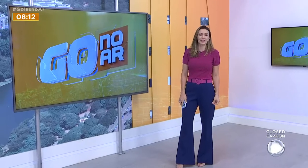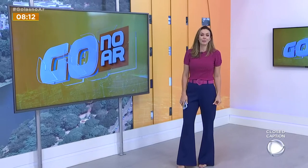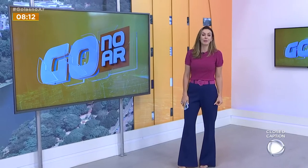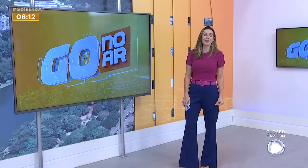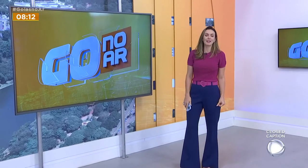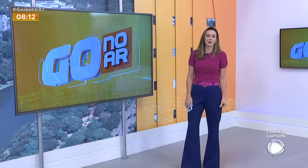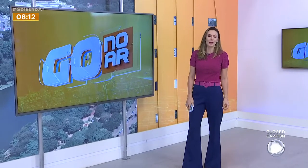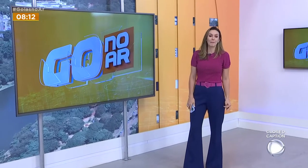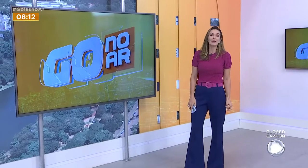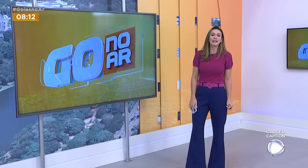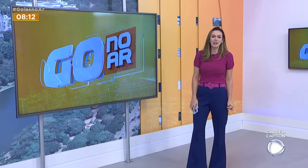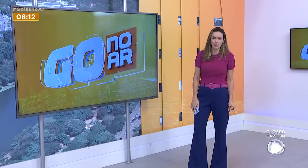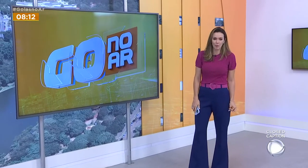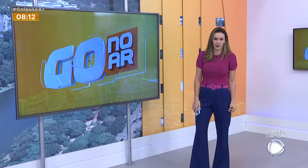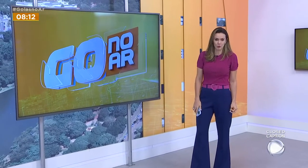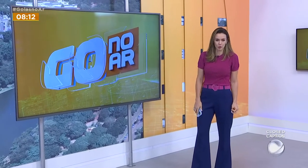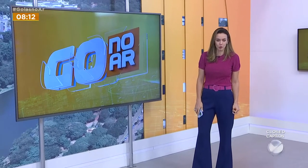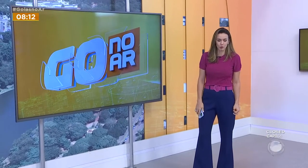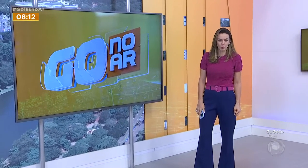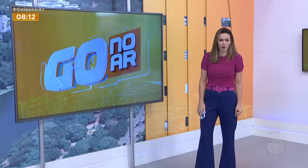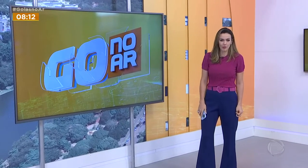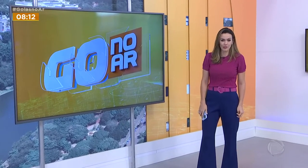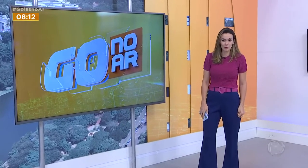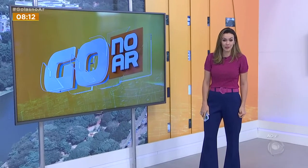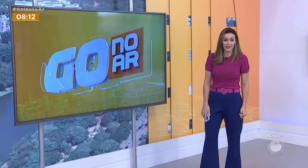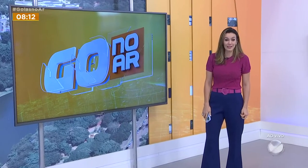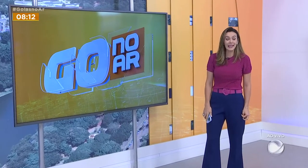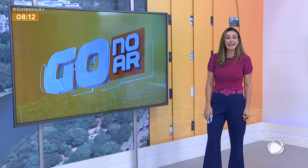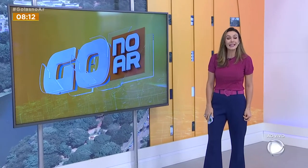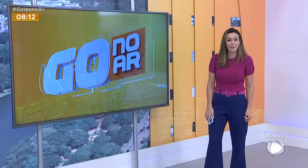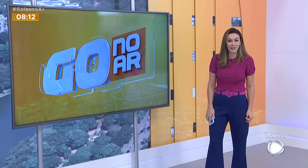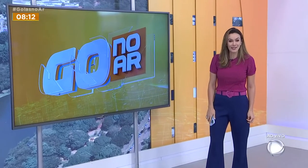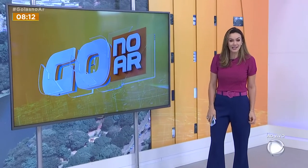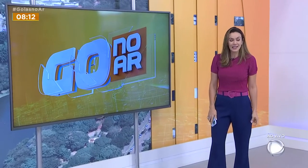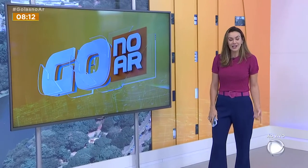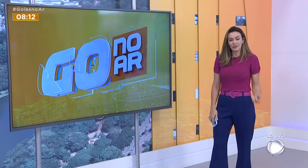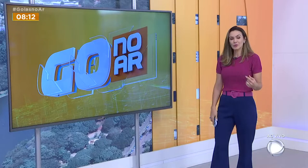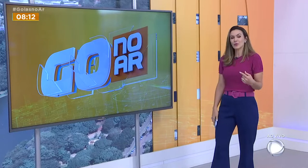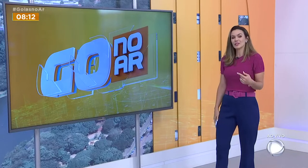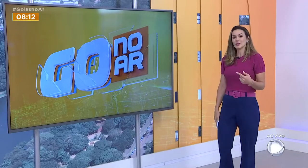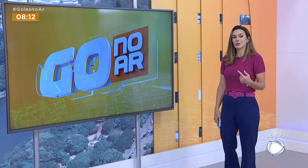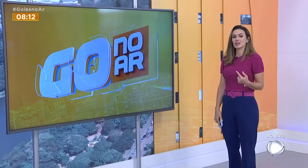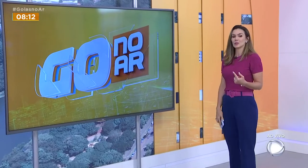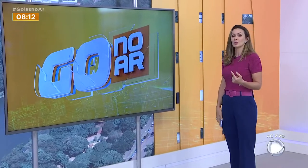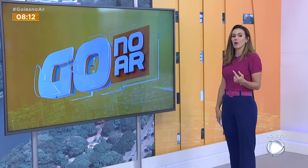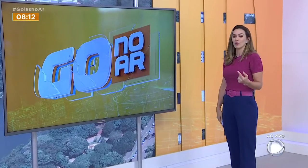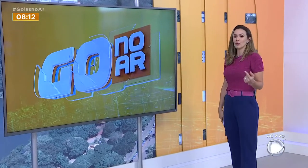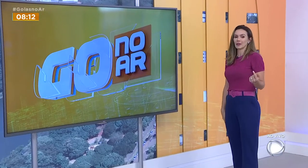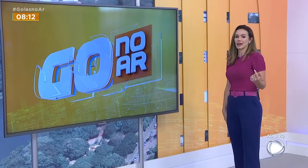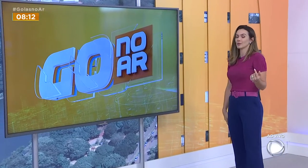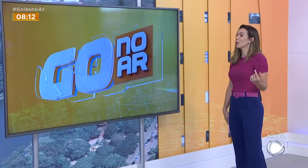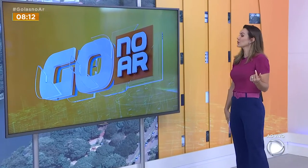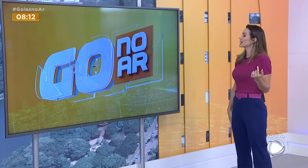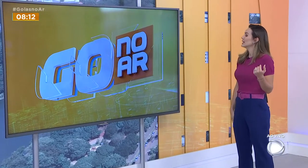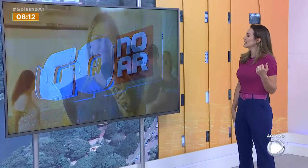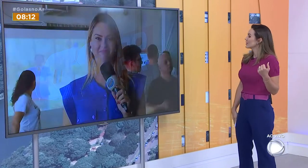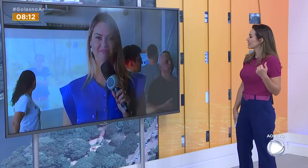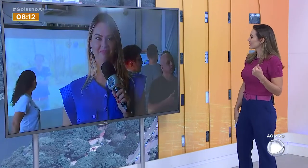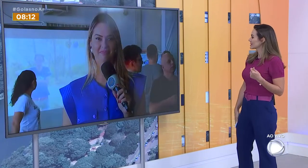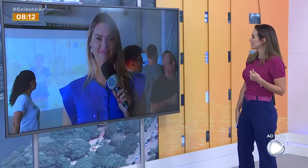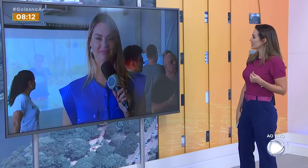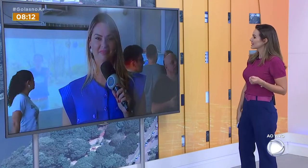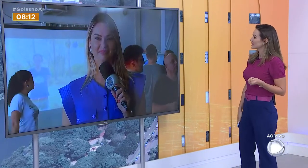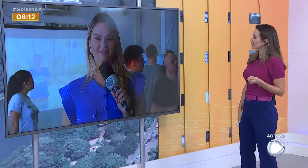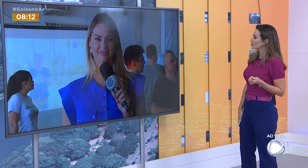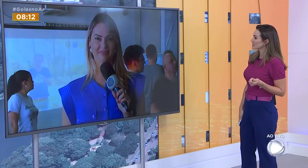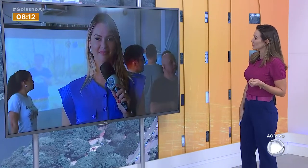Goiás vai ter a primeira escola bilíngue para surdos com aulas lecionadas em Libras. Vamos conversar sobre esse assunto ao vivo com a Nayara Moura, que vai